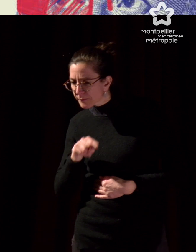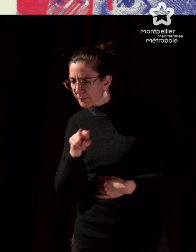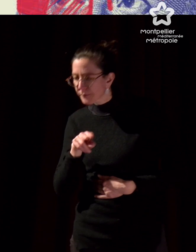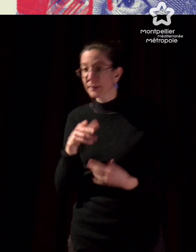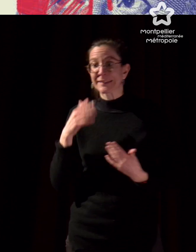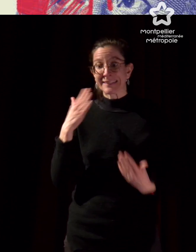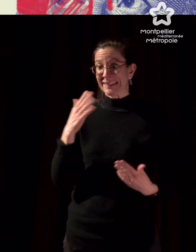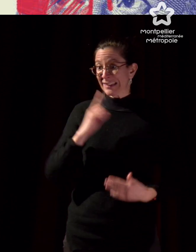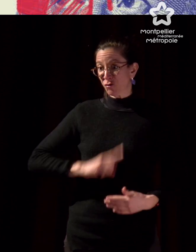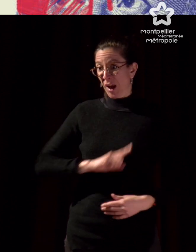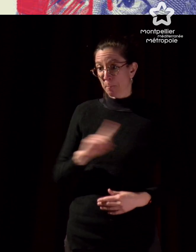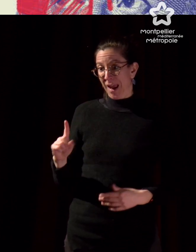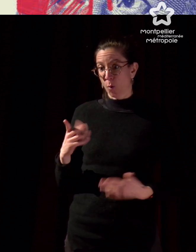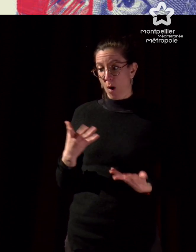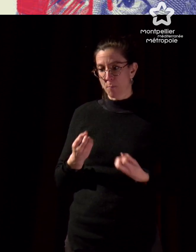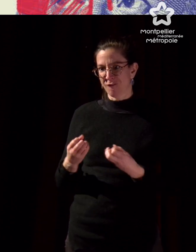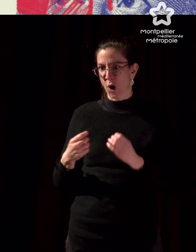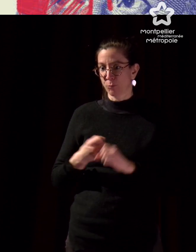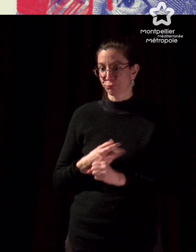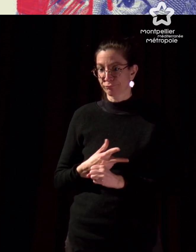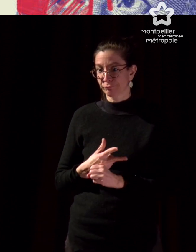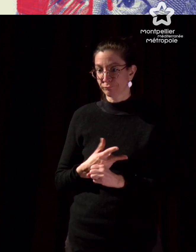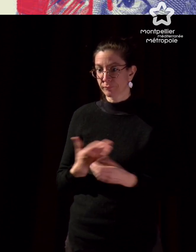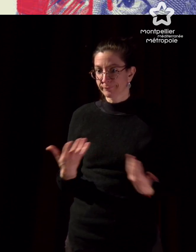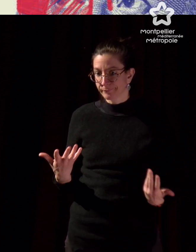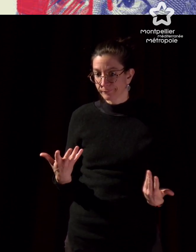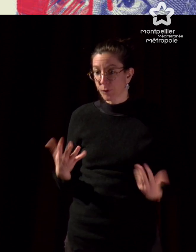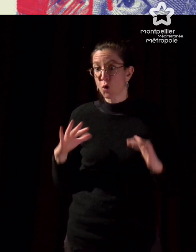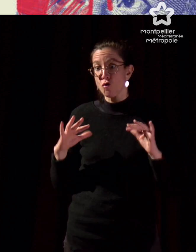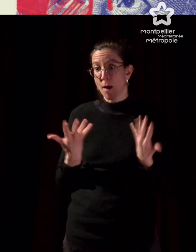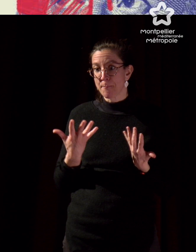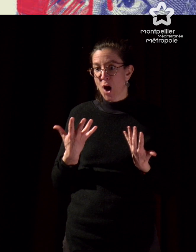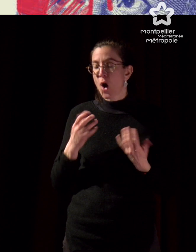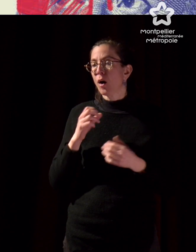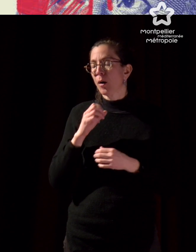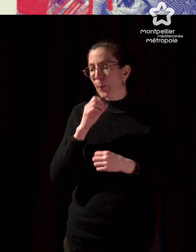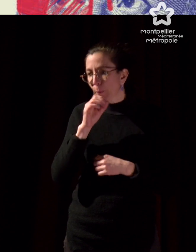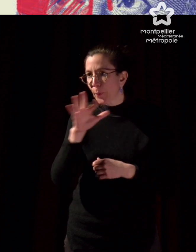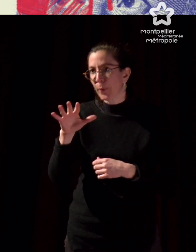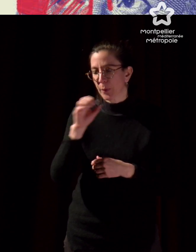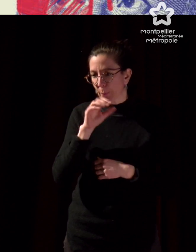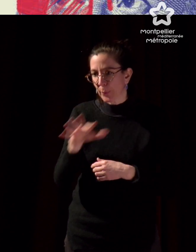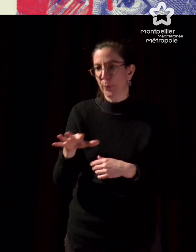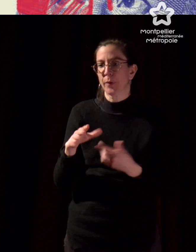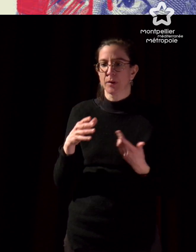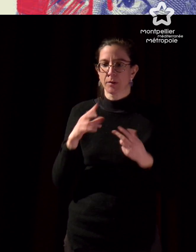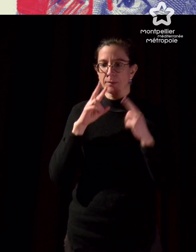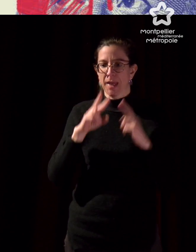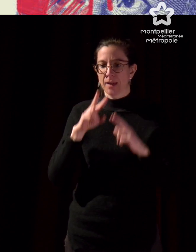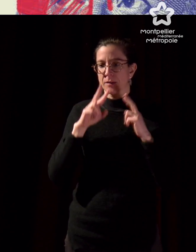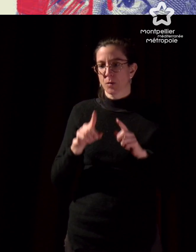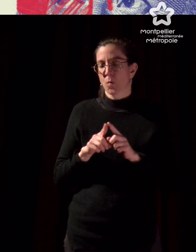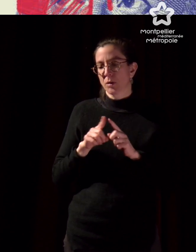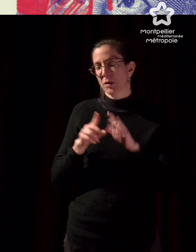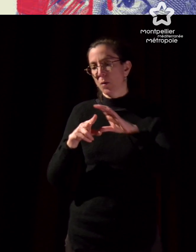des gaz. Et ça, on le mesure dans l'hydrogène que vous expirez. Donc les gens qui ne digèrent pas le lait, ils